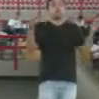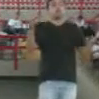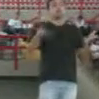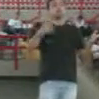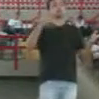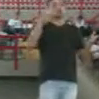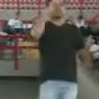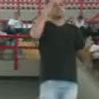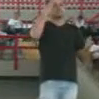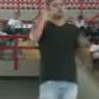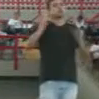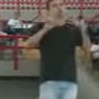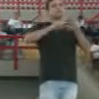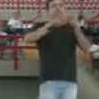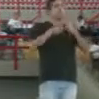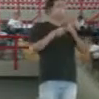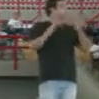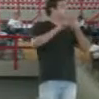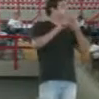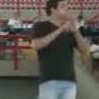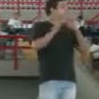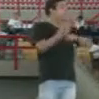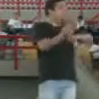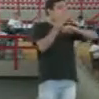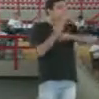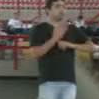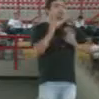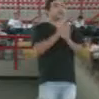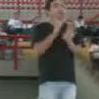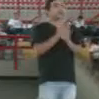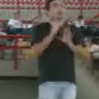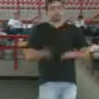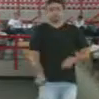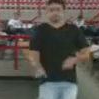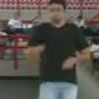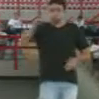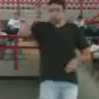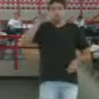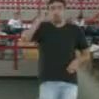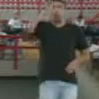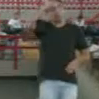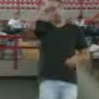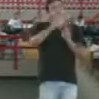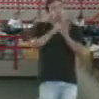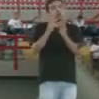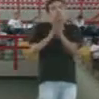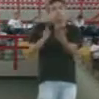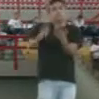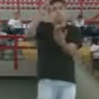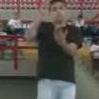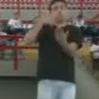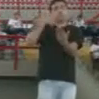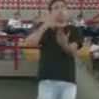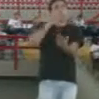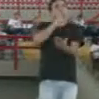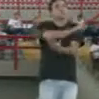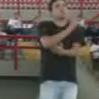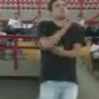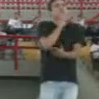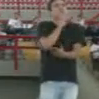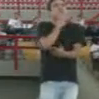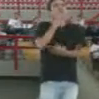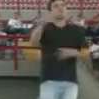você interpretou. E com a ajuda do seu conhecimento de mundo, de Bíblia, não foi eu não. Teu